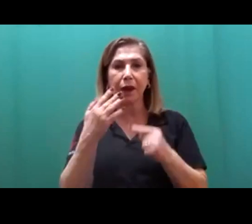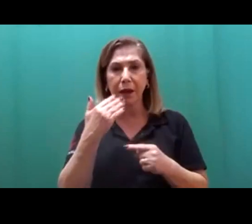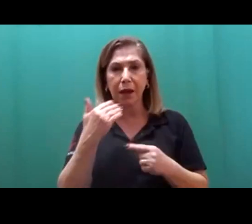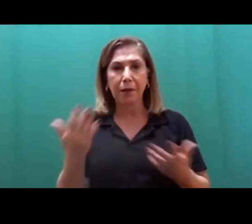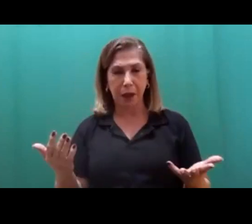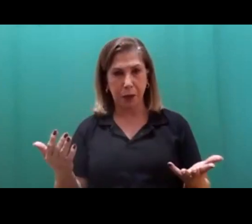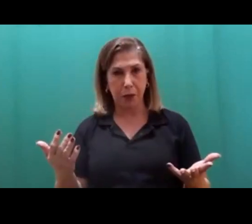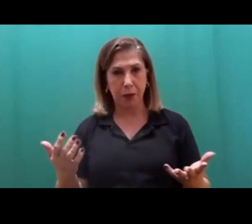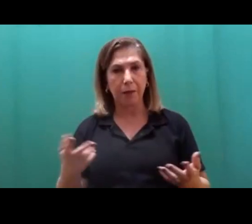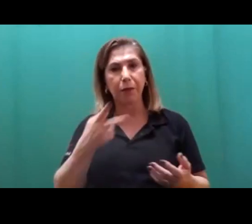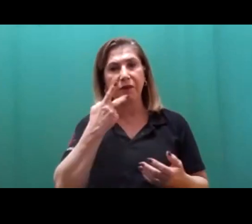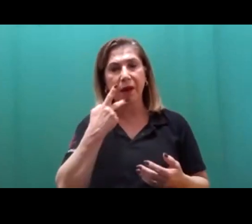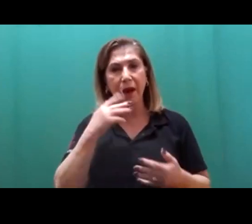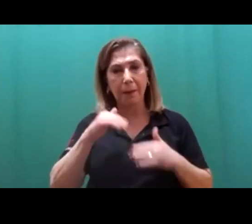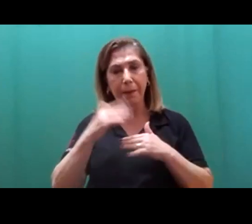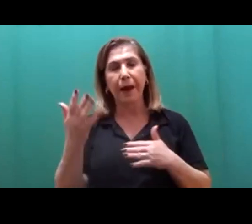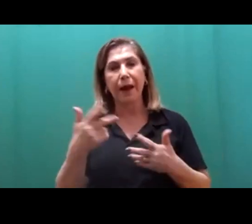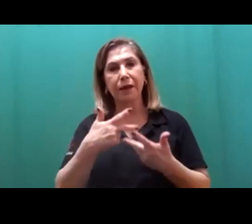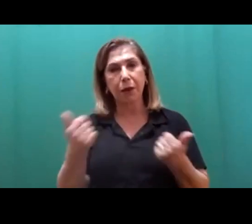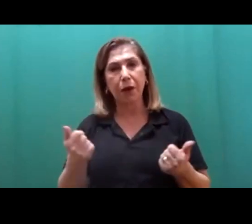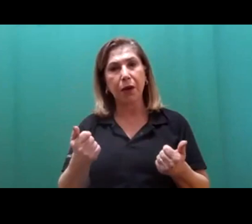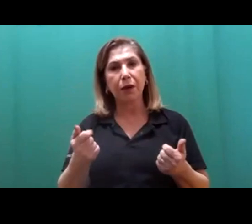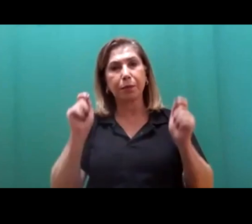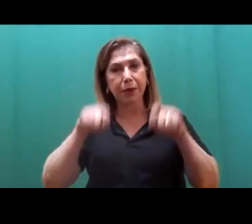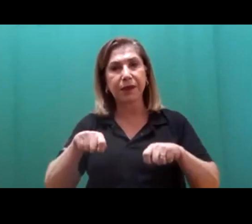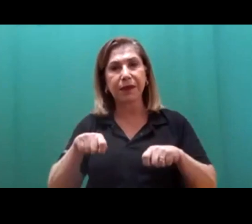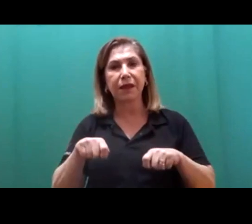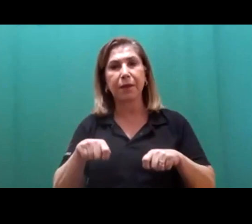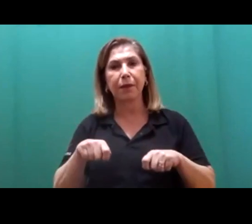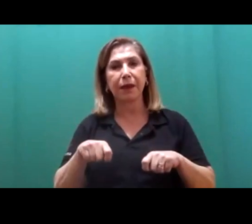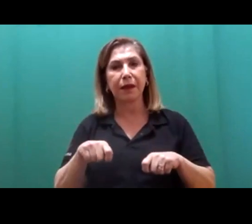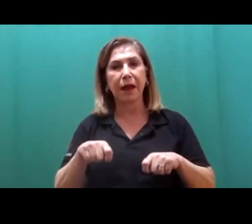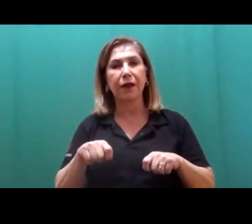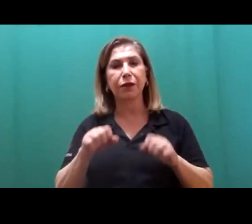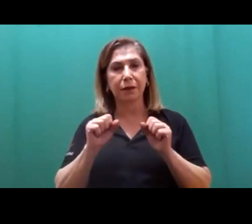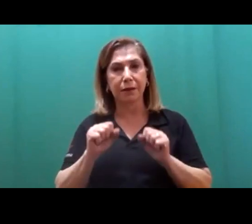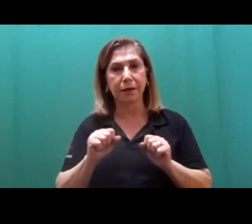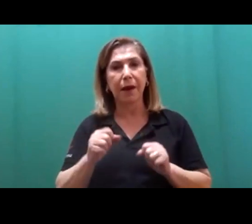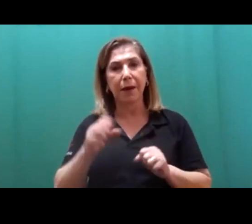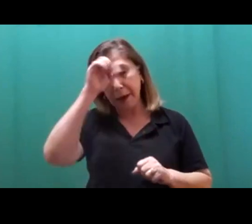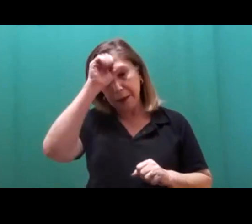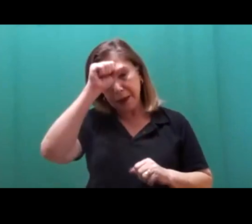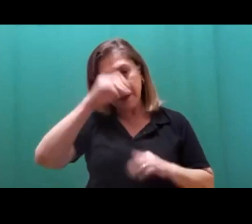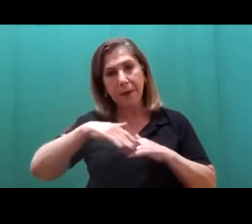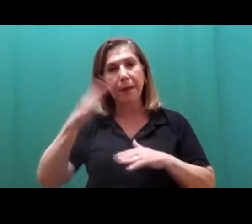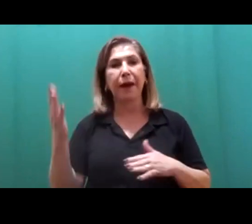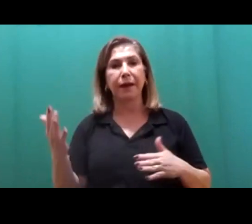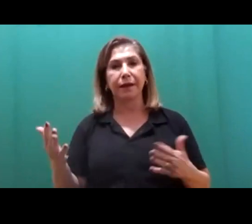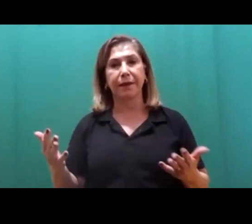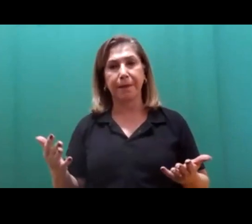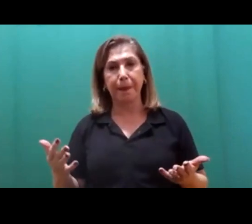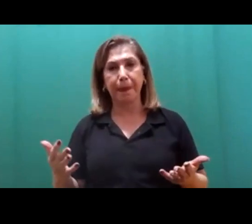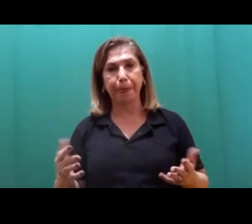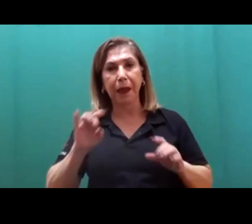pouco mais assim, né, sobre essas outras perspectivas com as quais a gente poderia aprender muito, não só para as